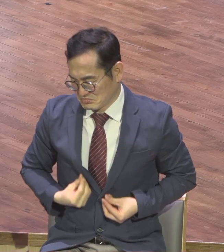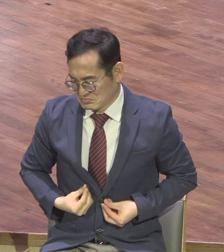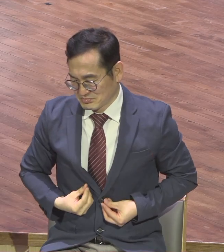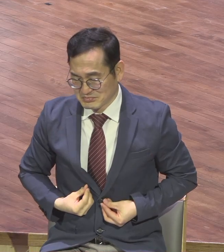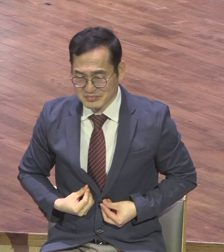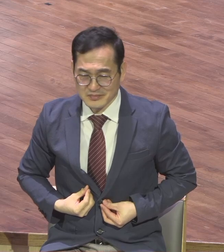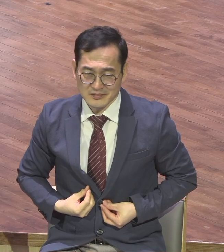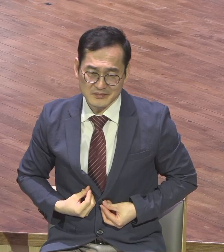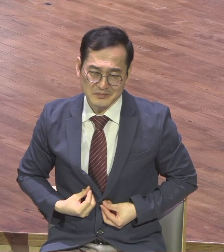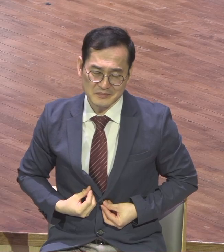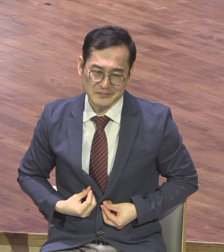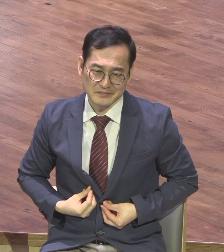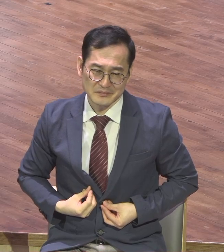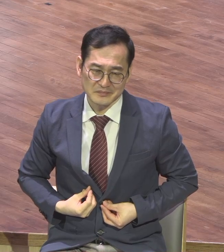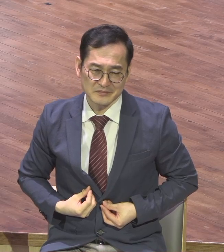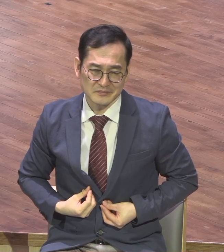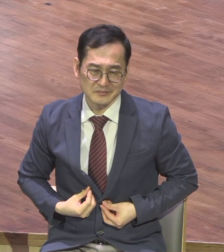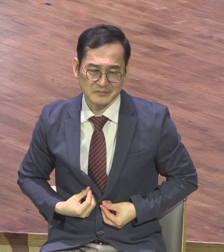찡그려가지고